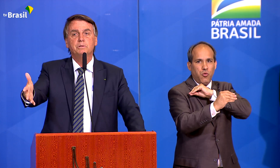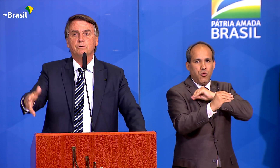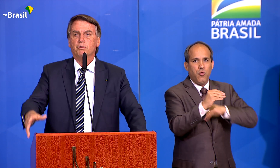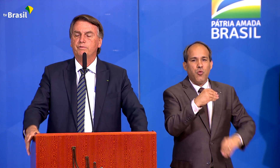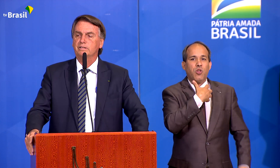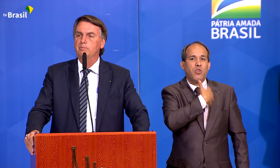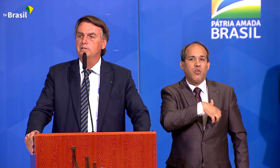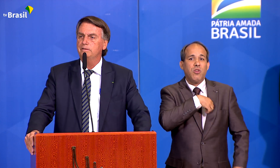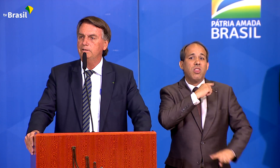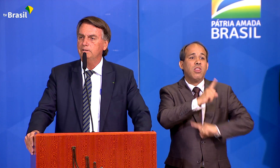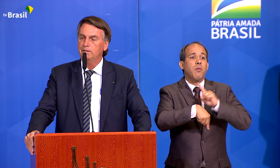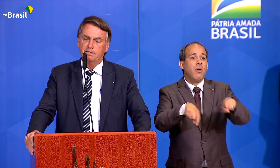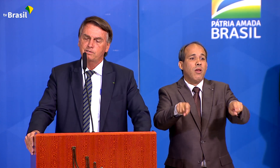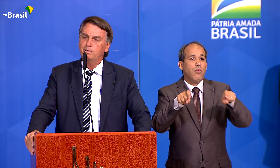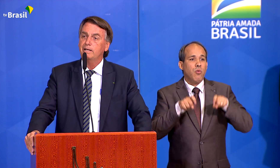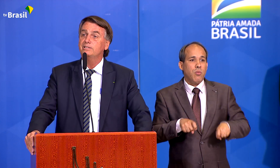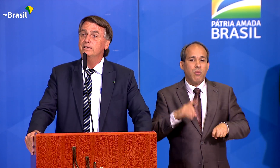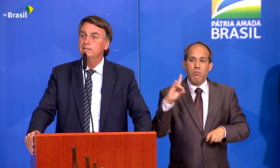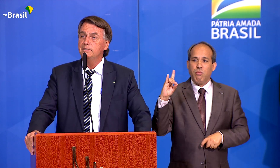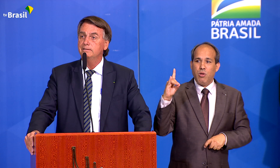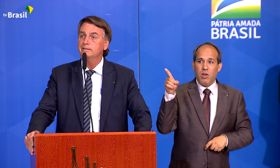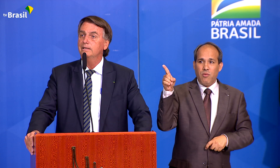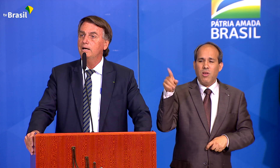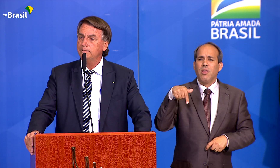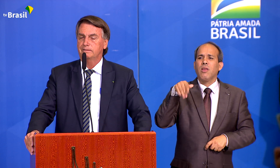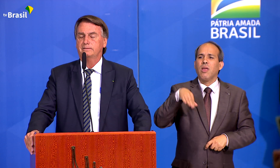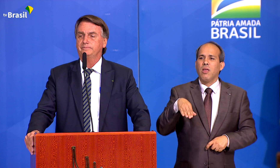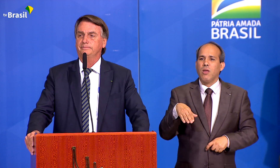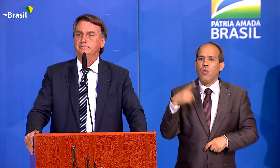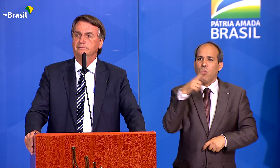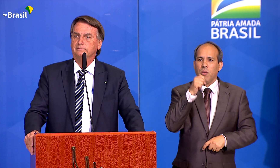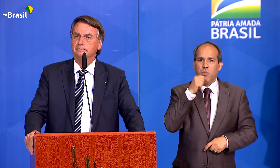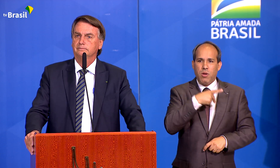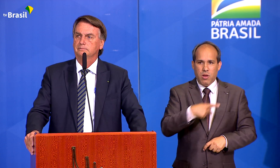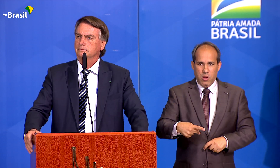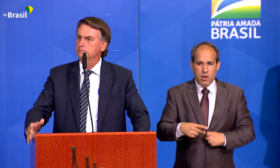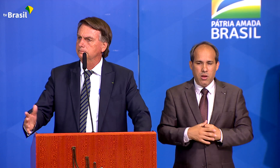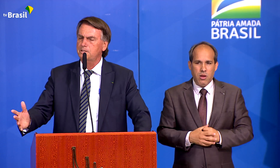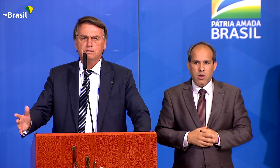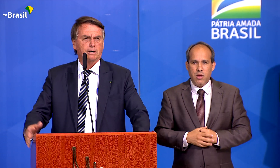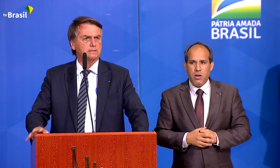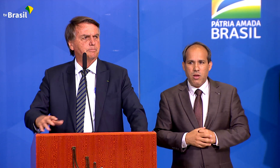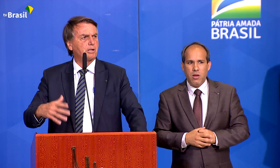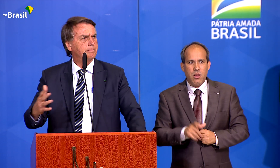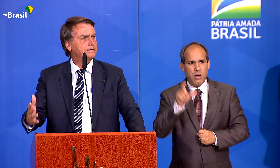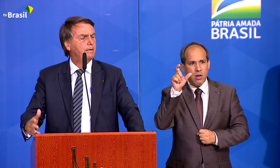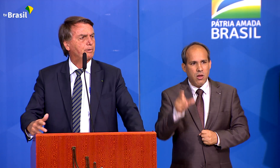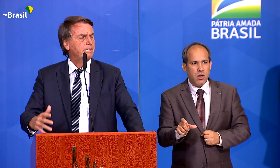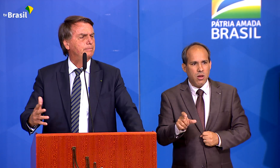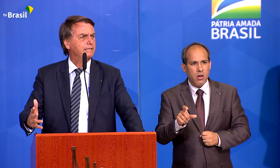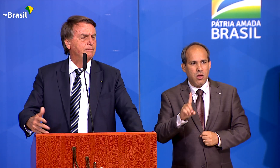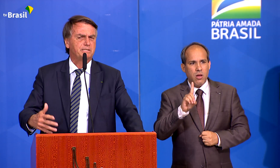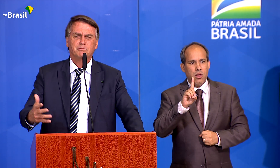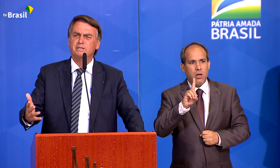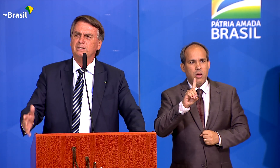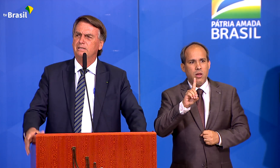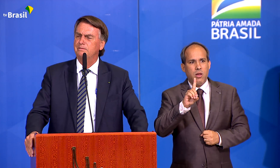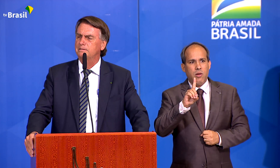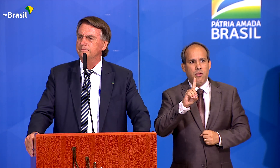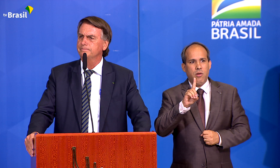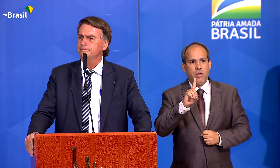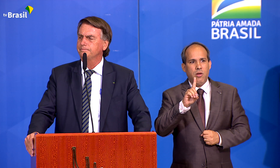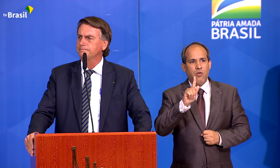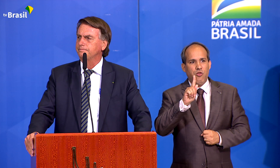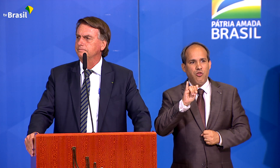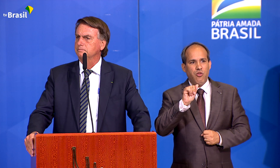quem assumiu o governo da Bolívia a senhora tia Ane Ane e e a senhora tá próxima aproximadamente